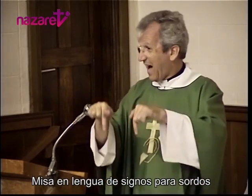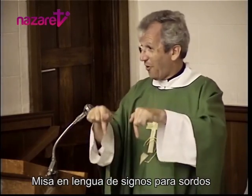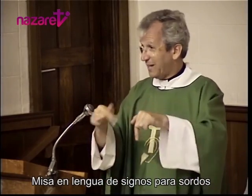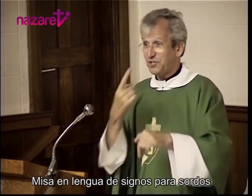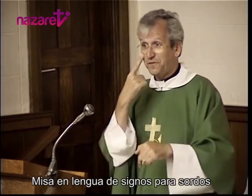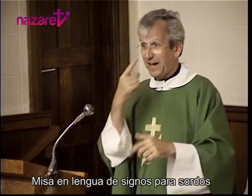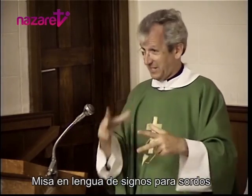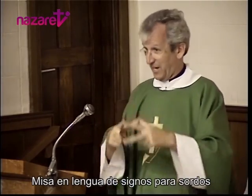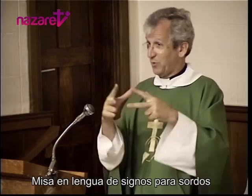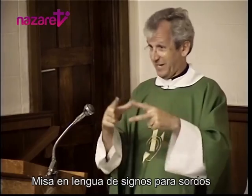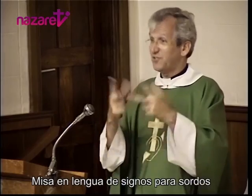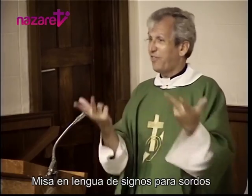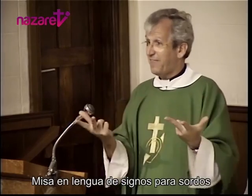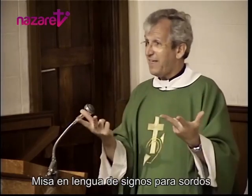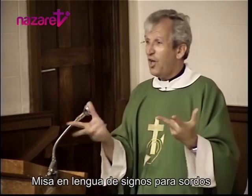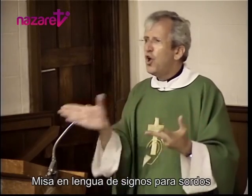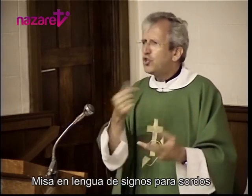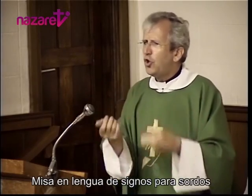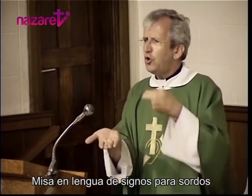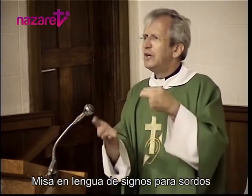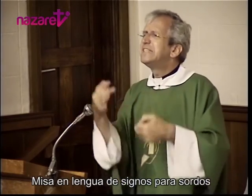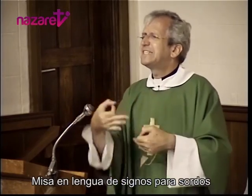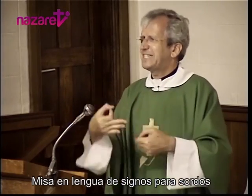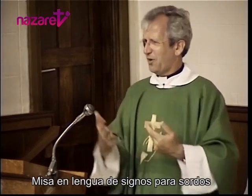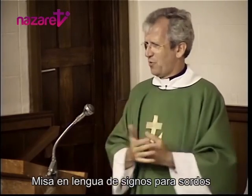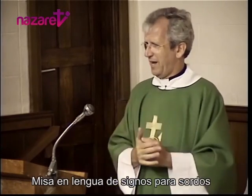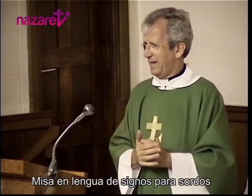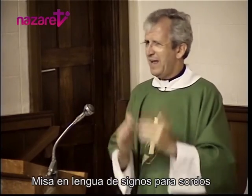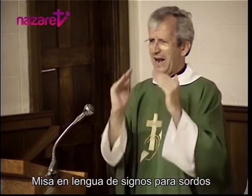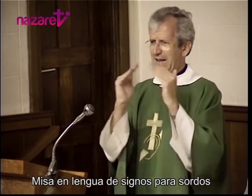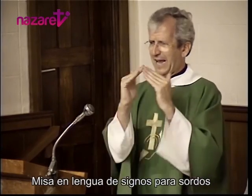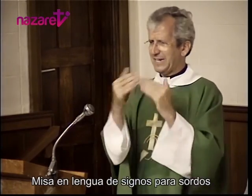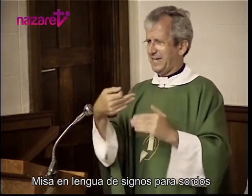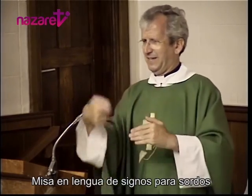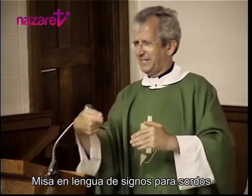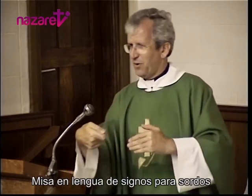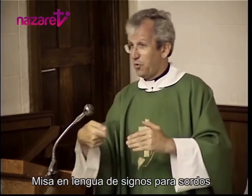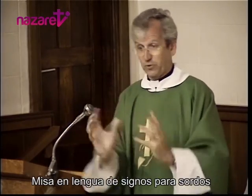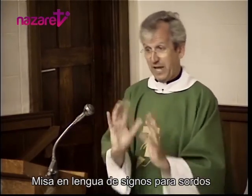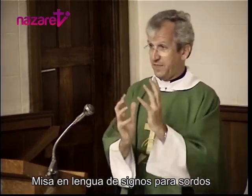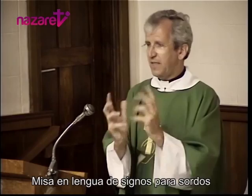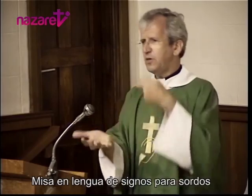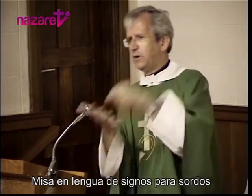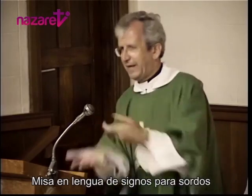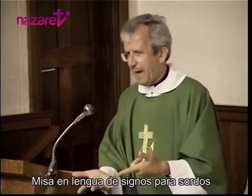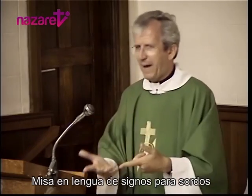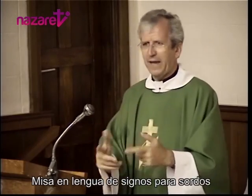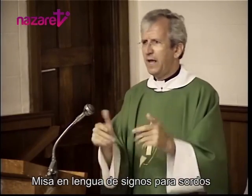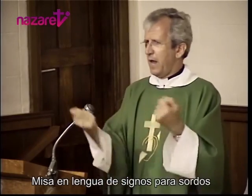Ahora, si os fijáis en nuestra sociedad, todo se asegura. La casa, seguro, por si hay incendio, que la paguen. El